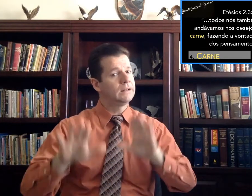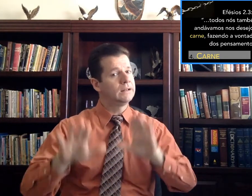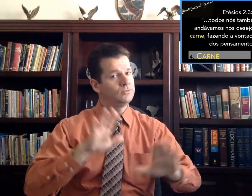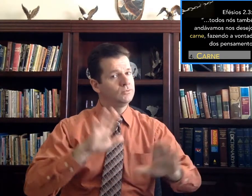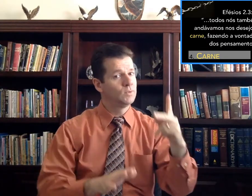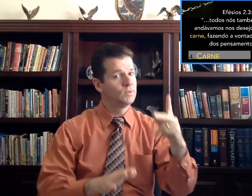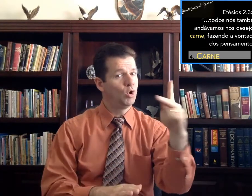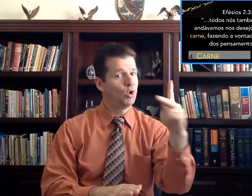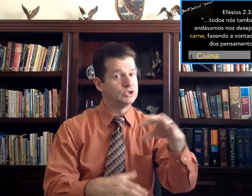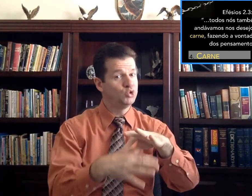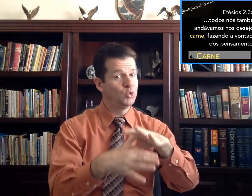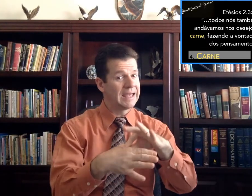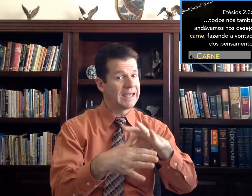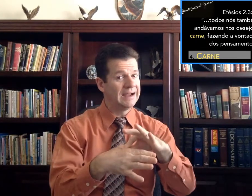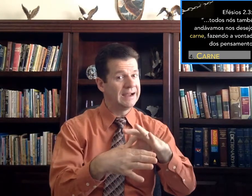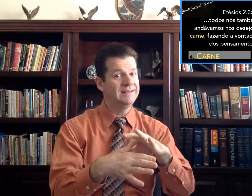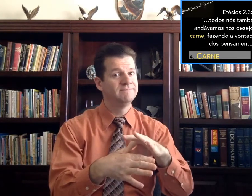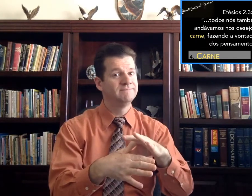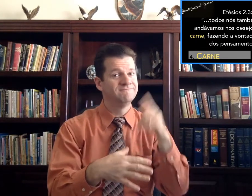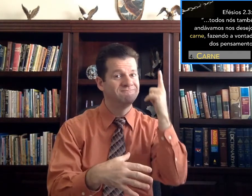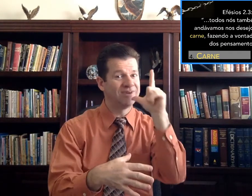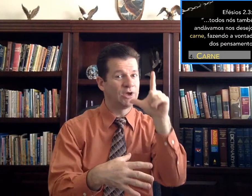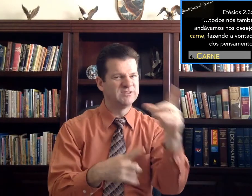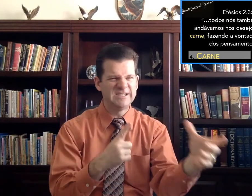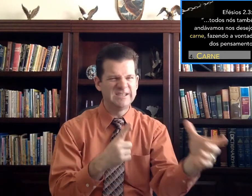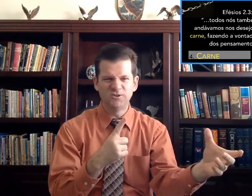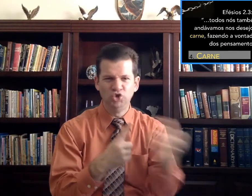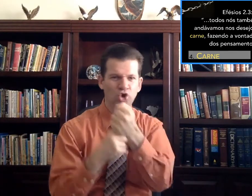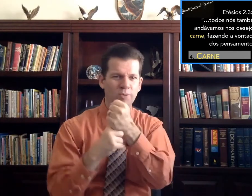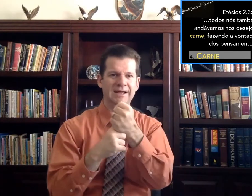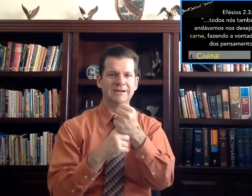Cuidado, ou a sua carne vai conseguir dominar.